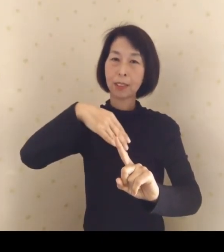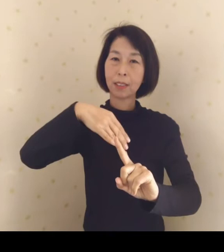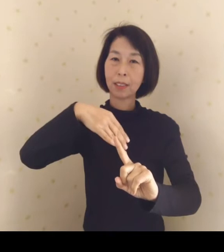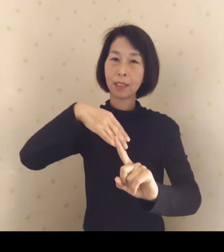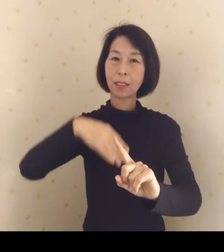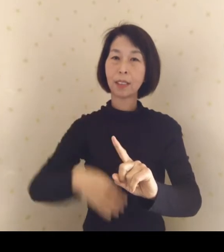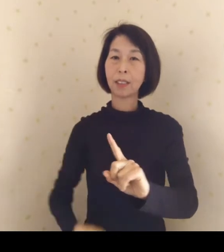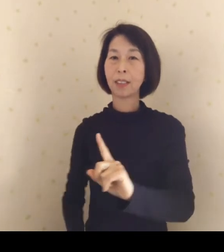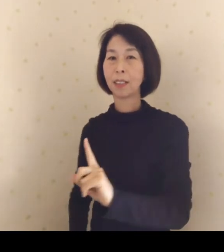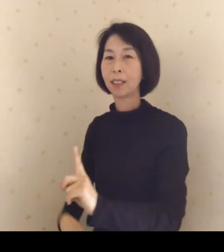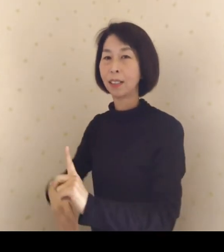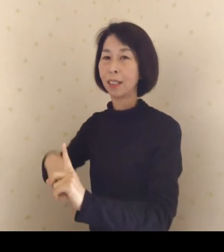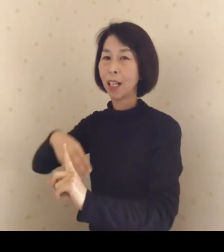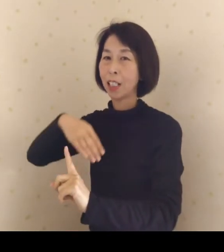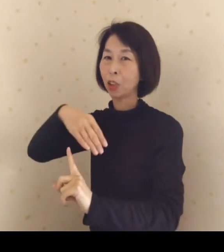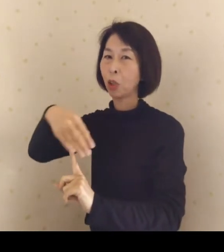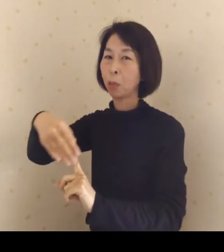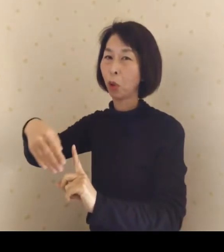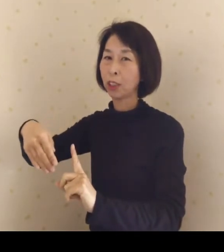りを囲むように動かします。